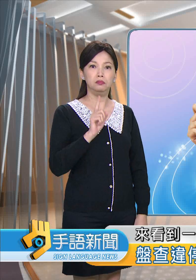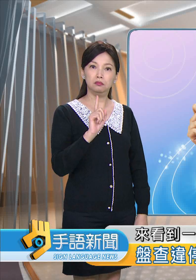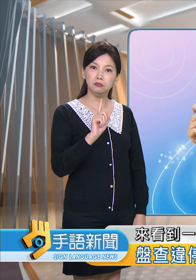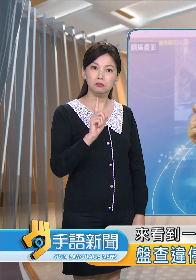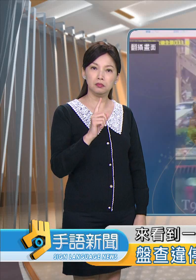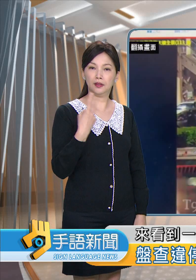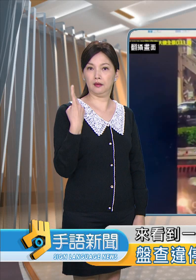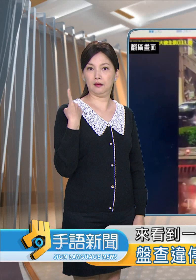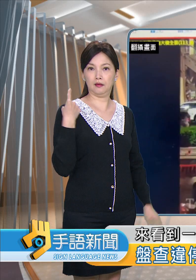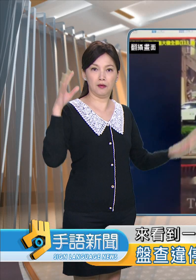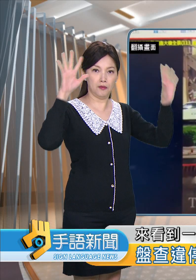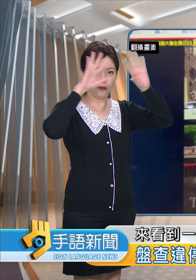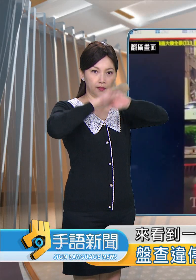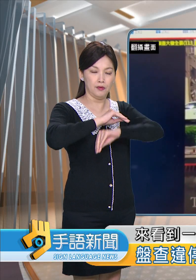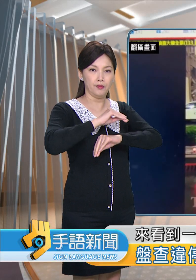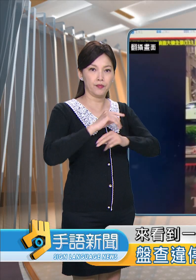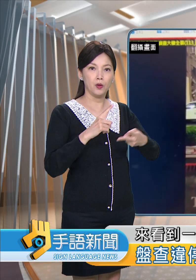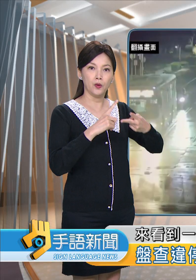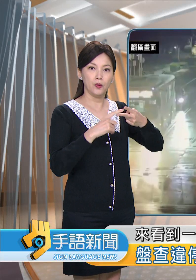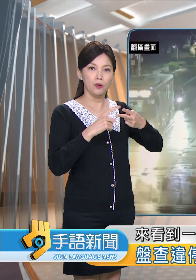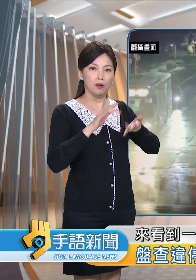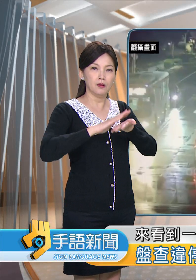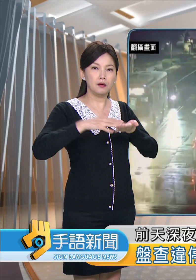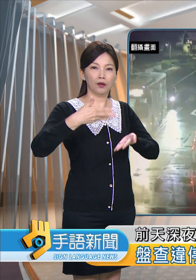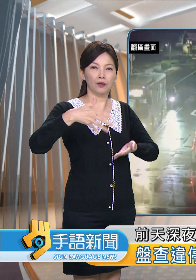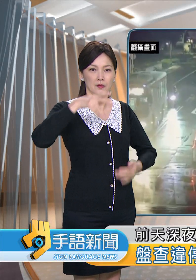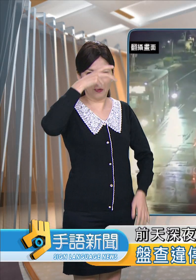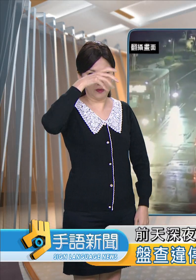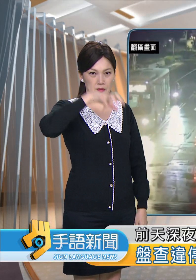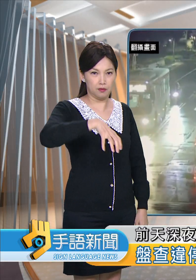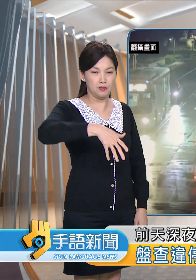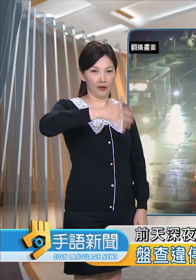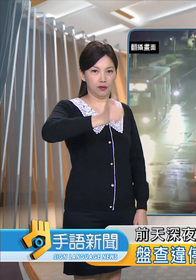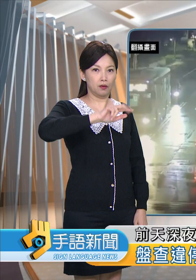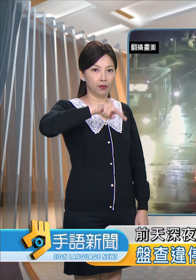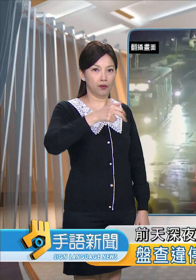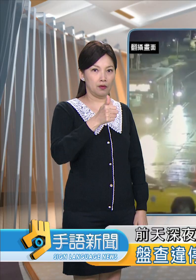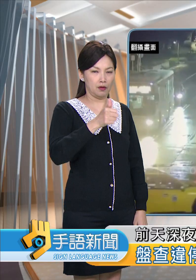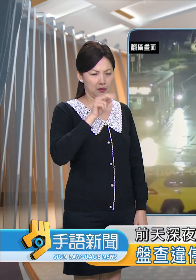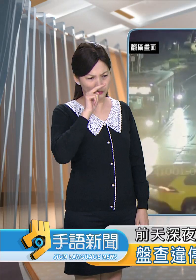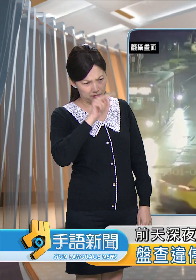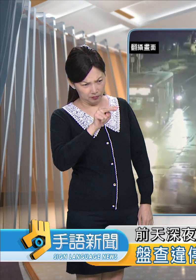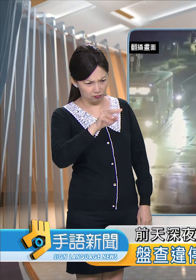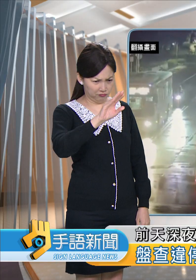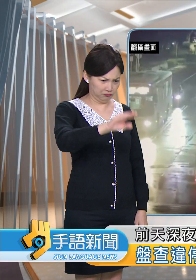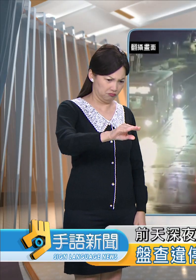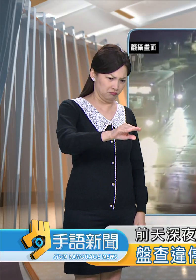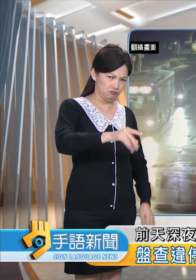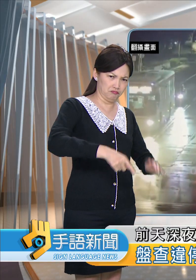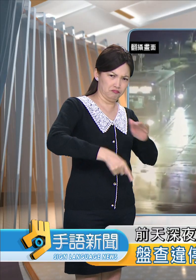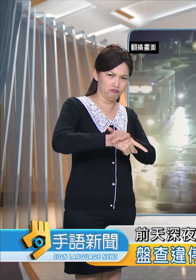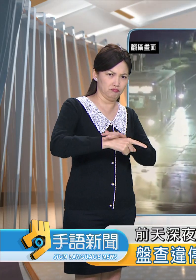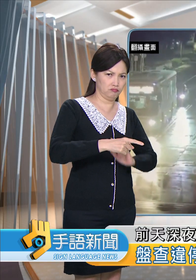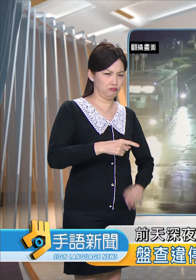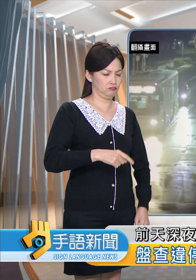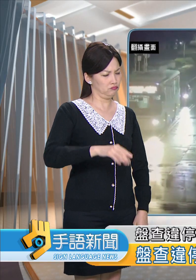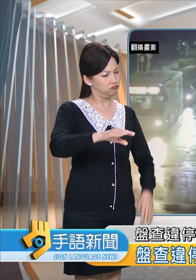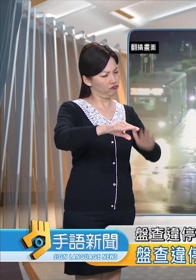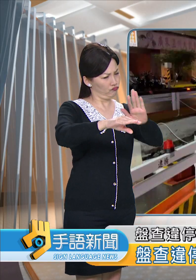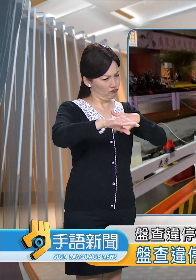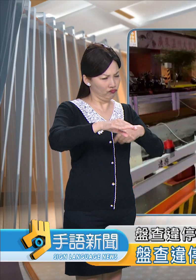来看到一起令人遗憾的案件。前天深夜，土城清水派出所所长刘宗